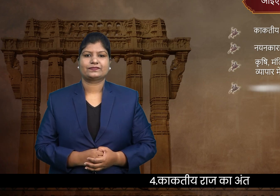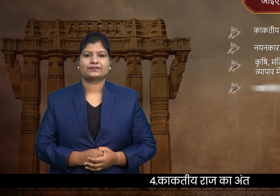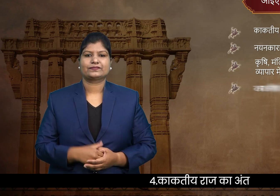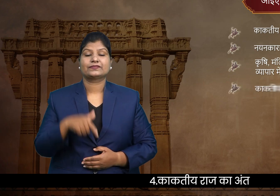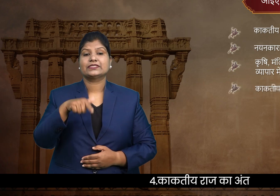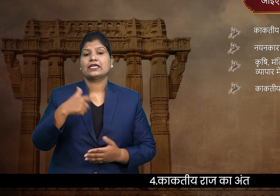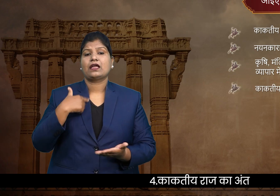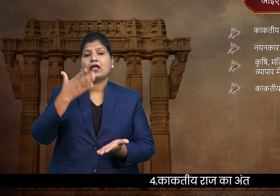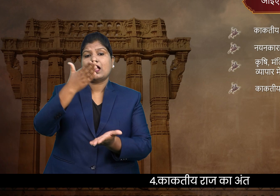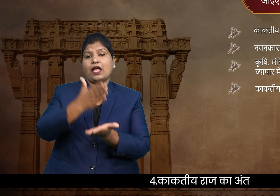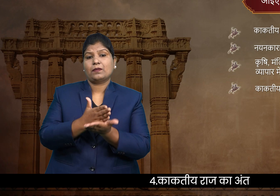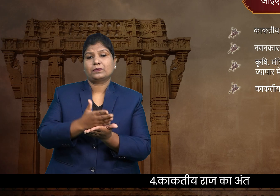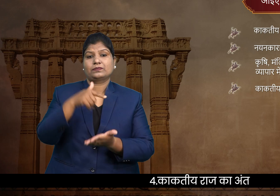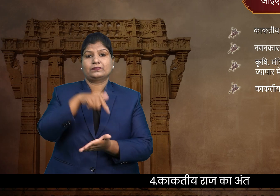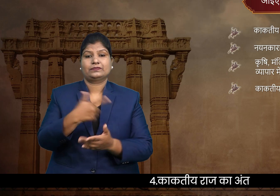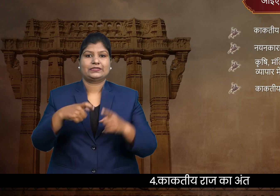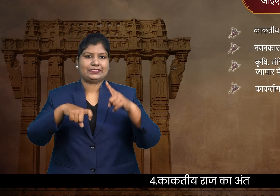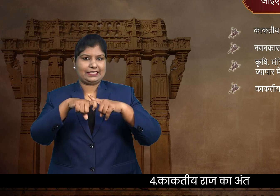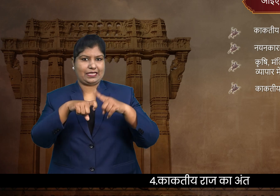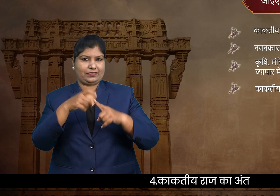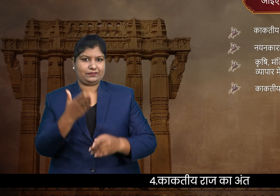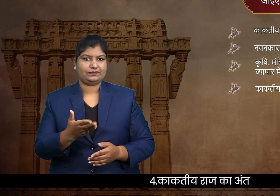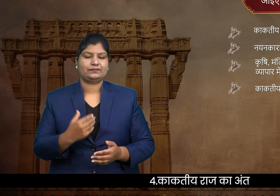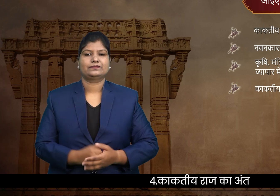चार, काकतीय राज का अंत।